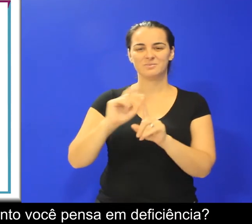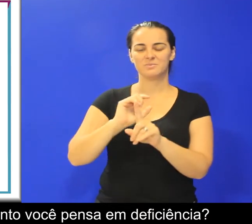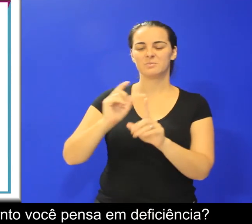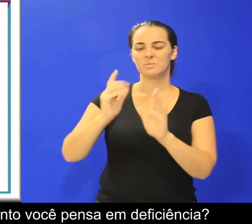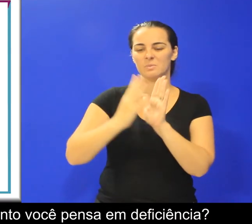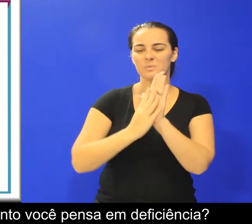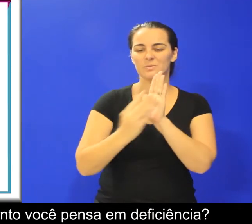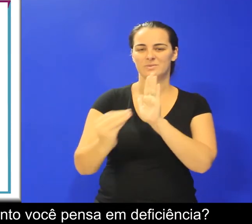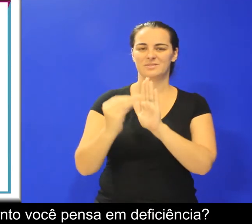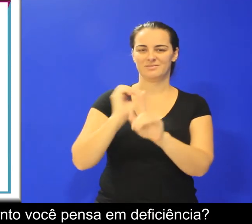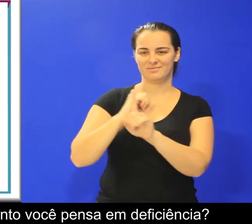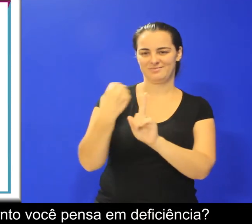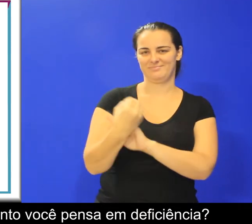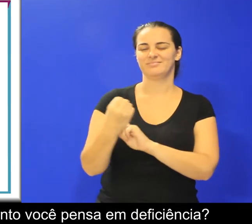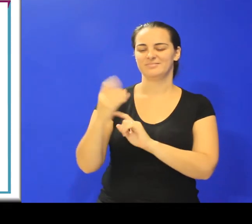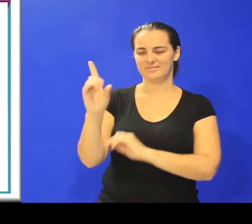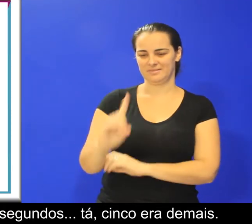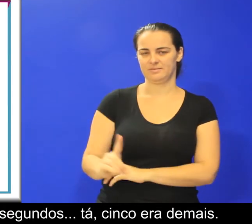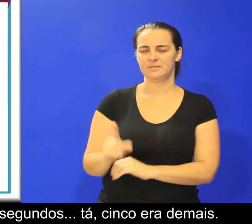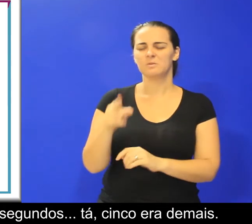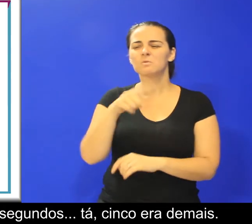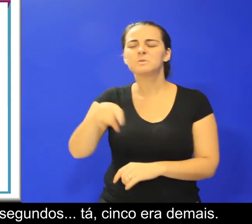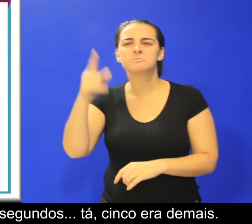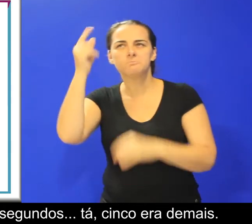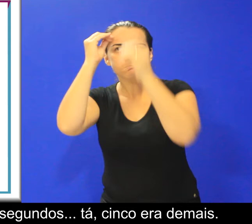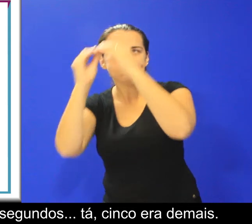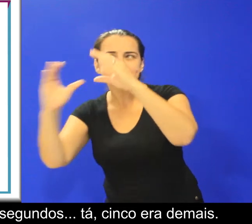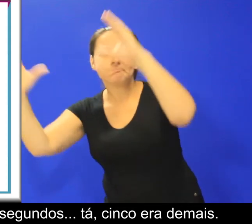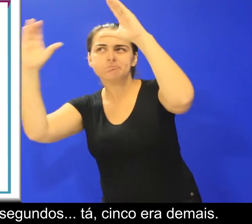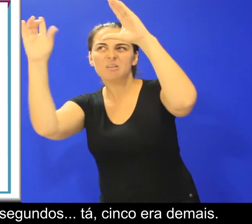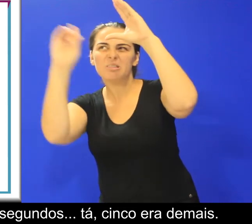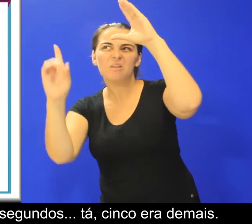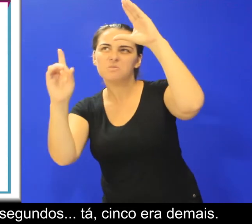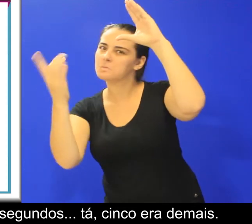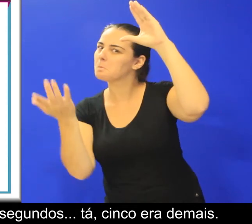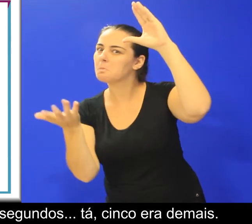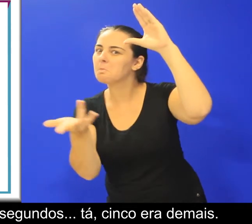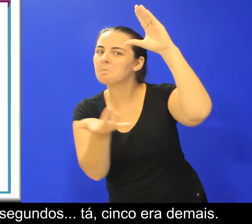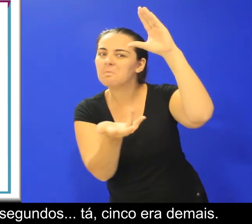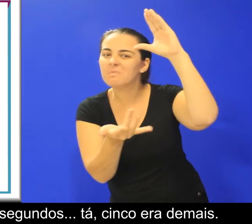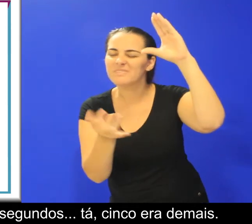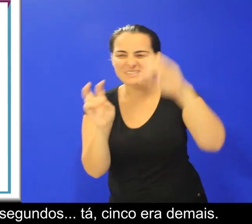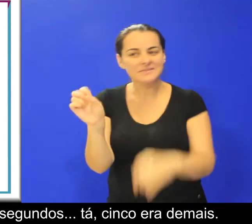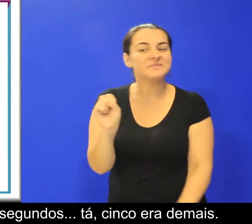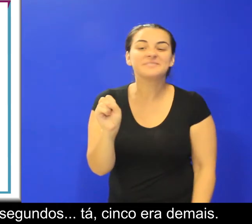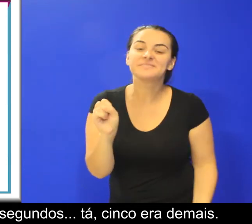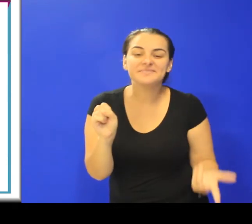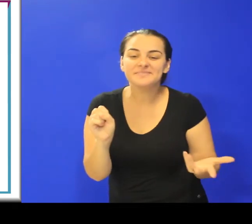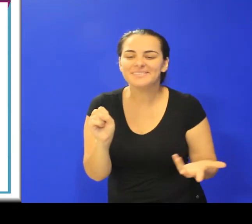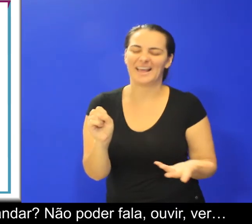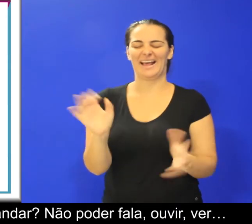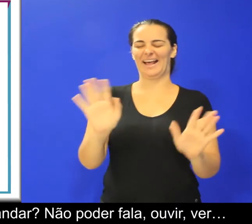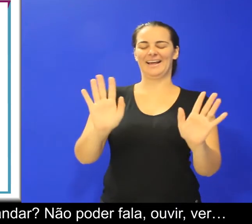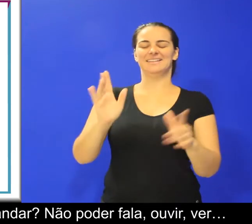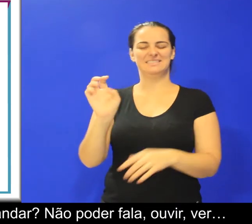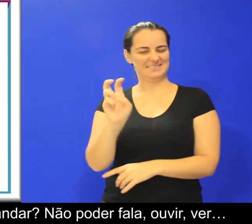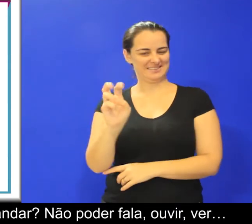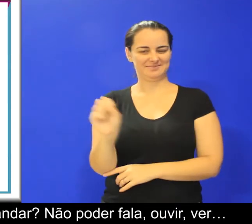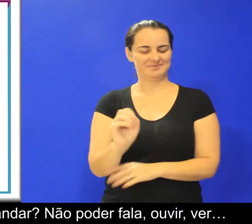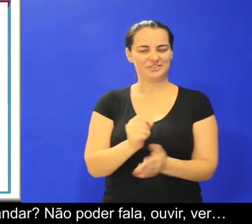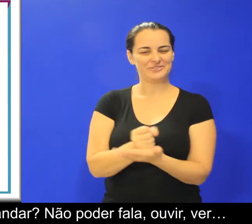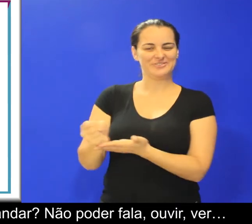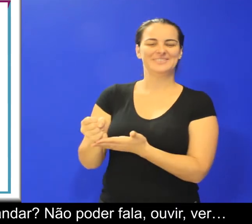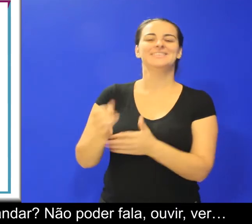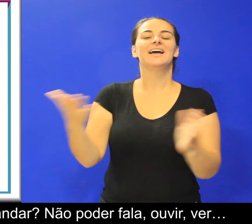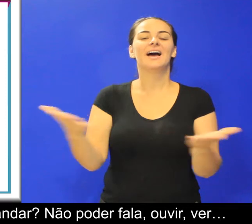sua cabeça quando você pensa em deficiência? Sério, pensa aí. Te dou 5 segundos. Tá, sem cara demais. Vieram imagens de